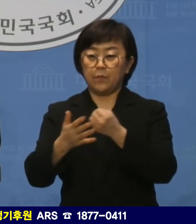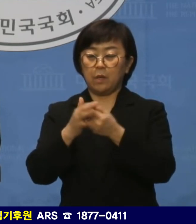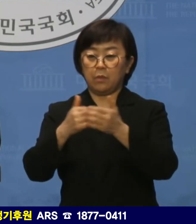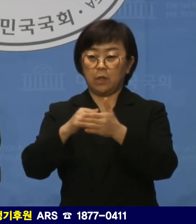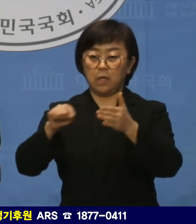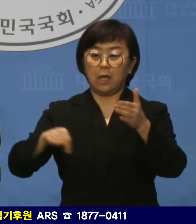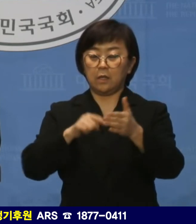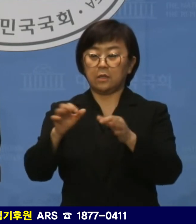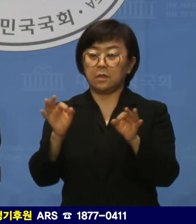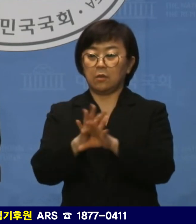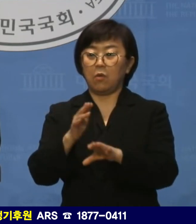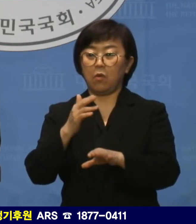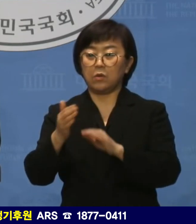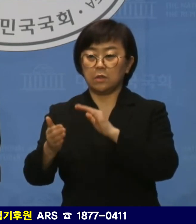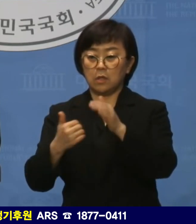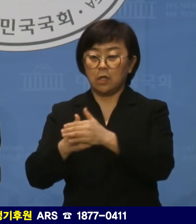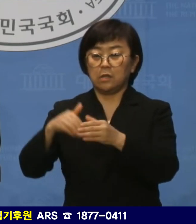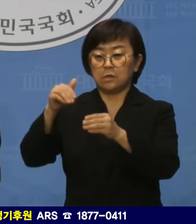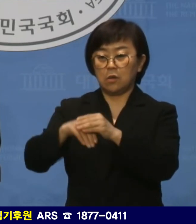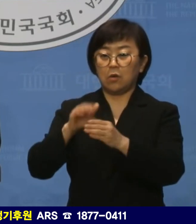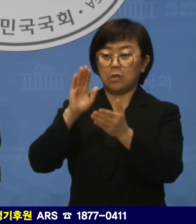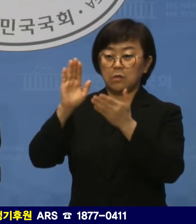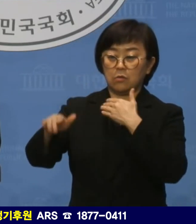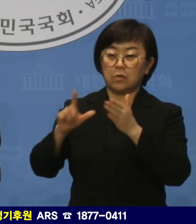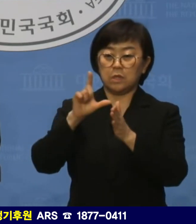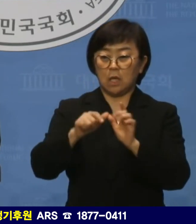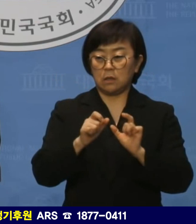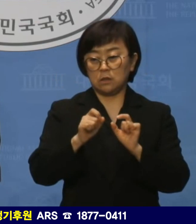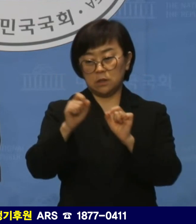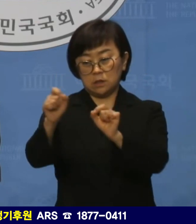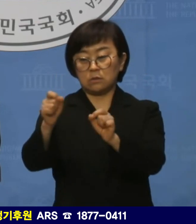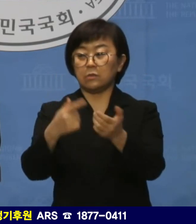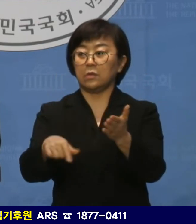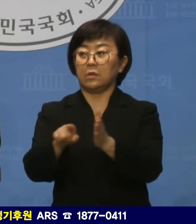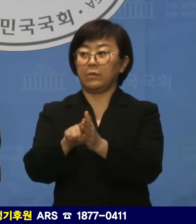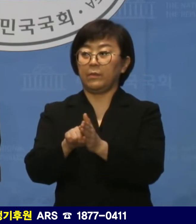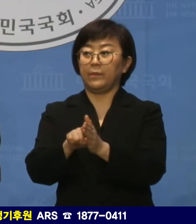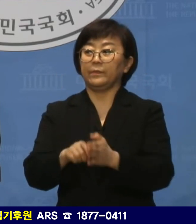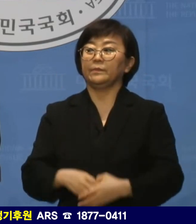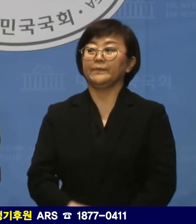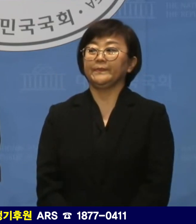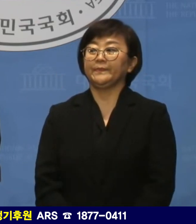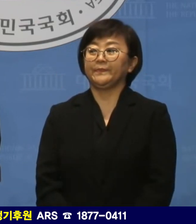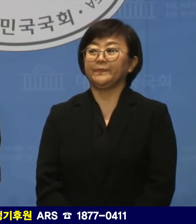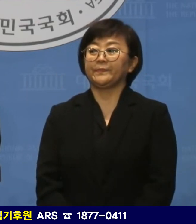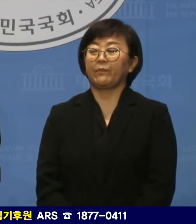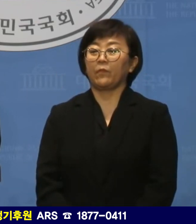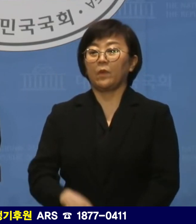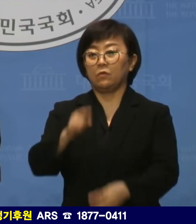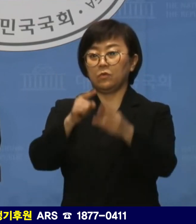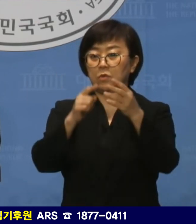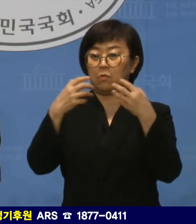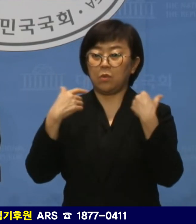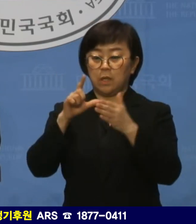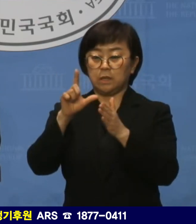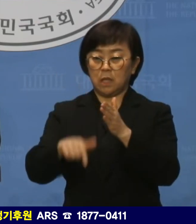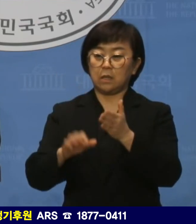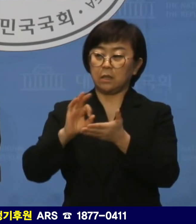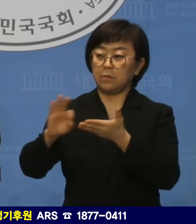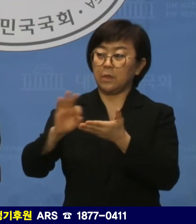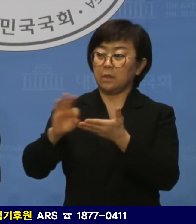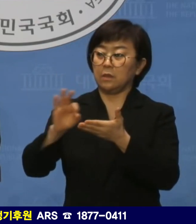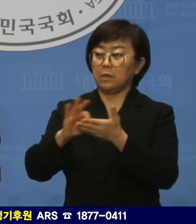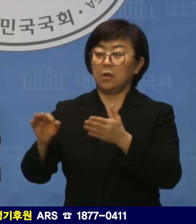뇌관을 제거하기는커녕 총선 이후로 시간을 지연시키기 위해 골몰해 왔습니다. 윤석열 정부가 시간을 허비하는